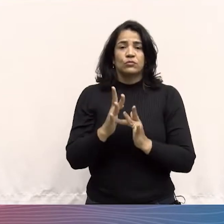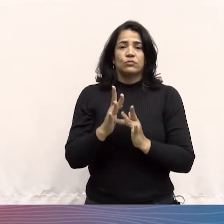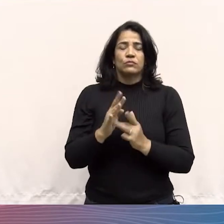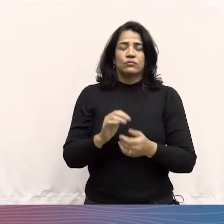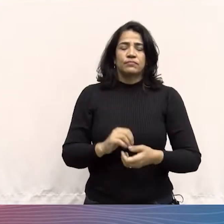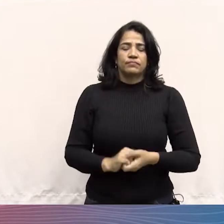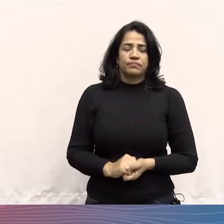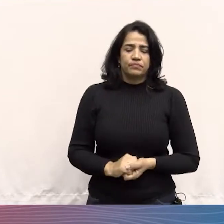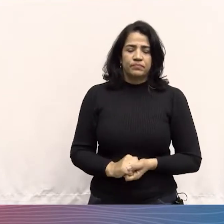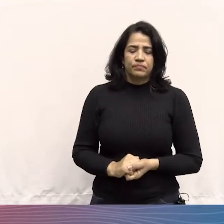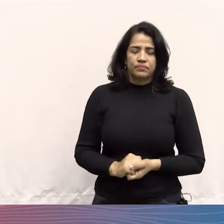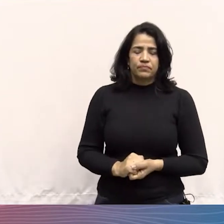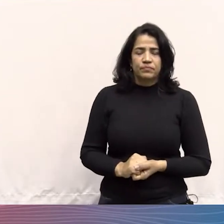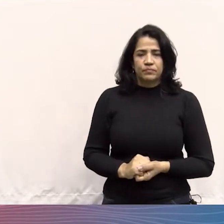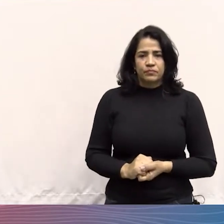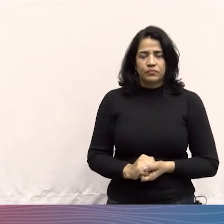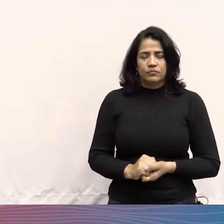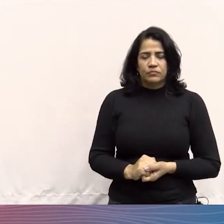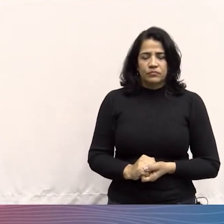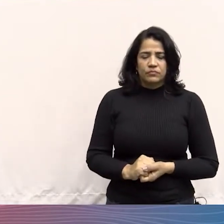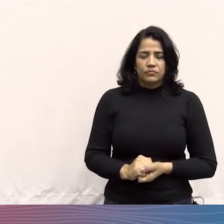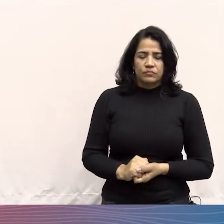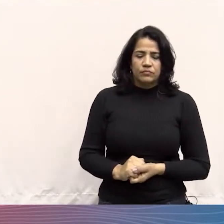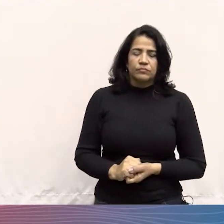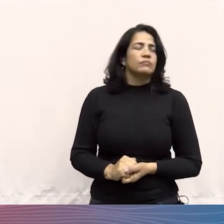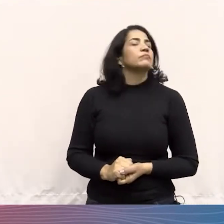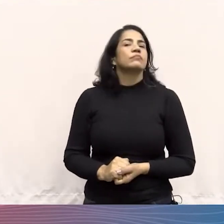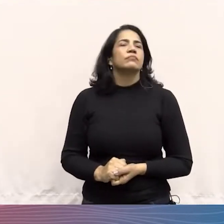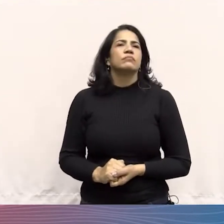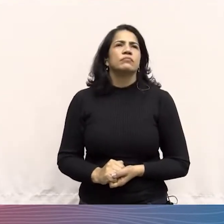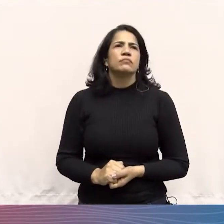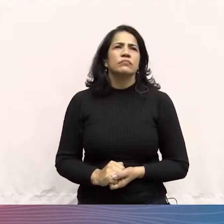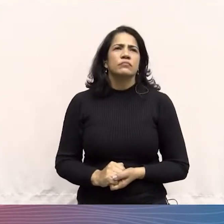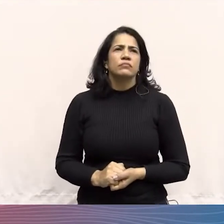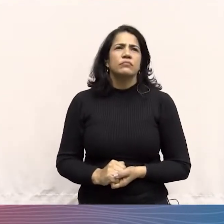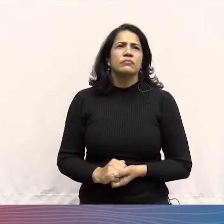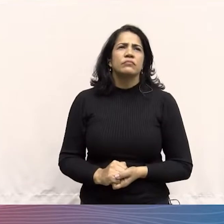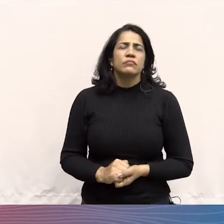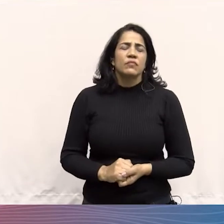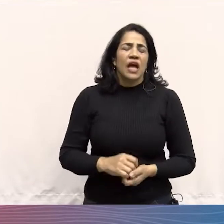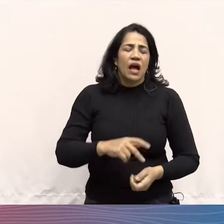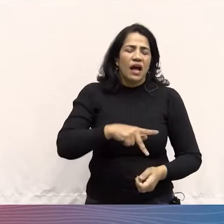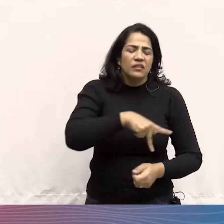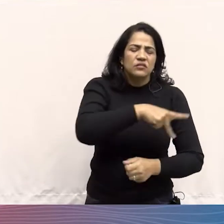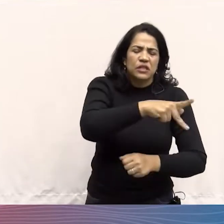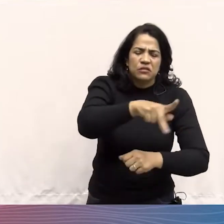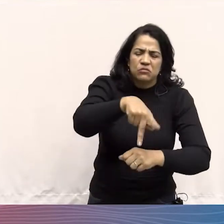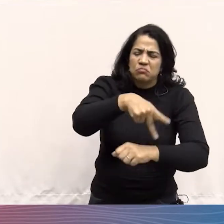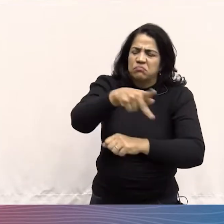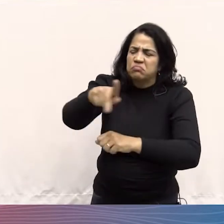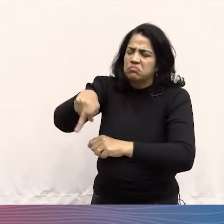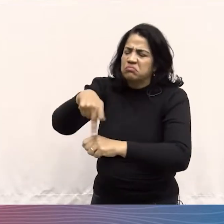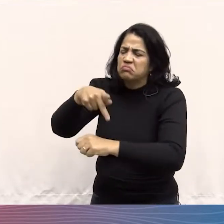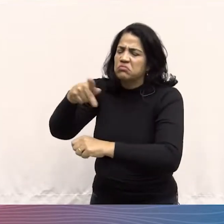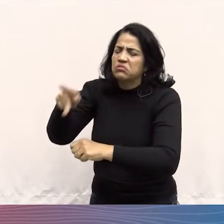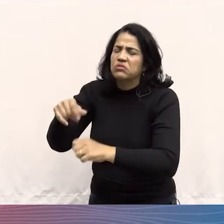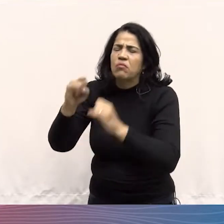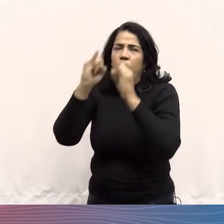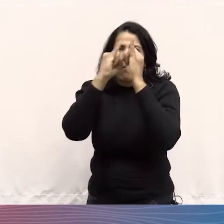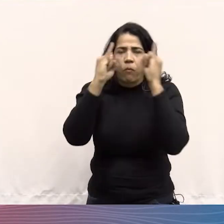Aí, nesse mundaréu aí de nações idólatras, Deus